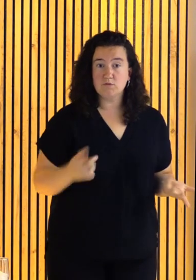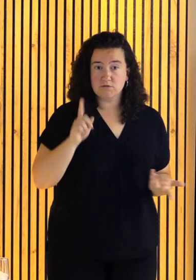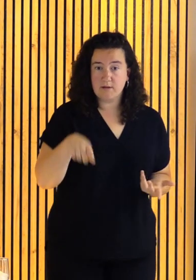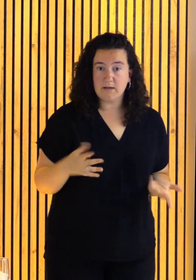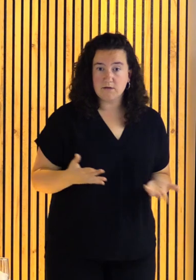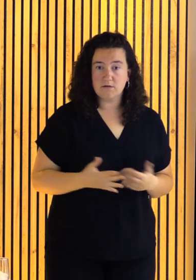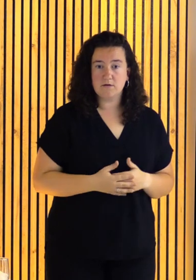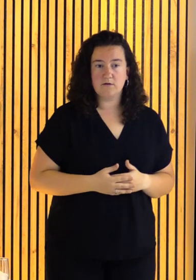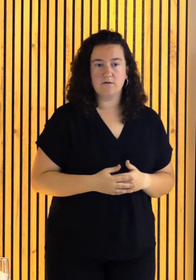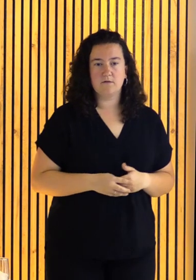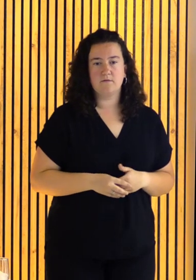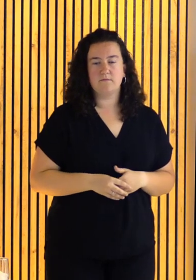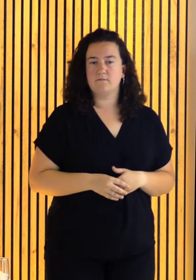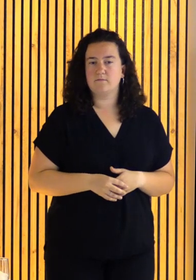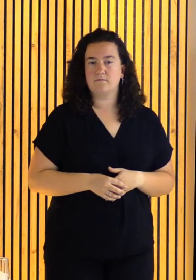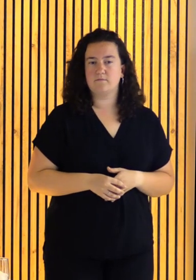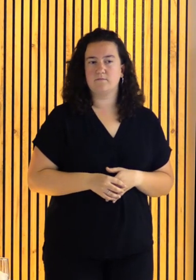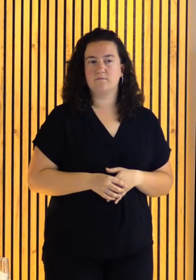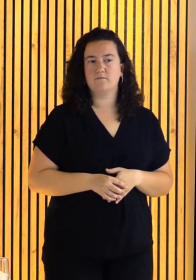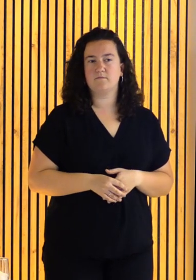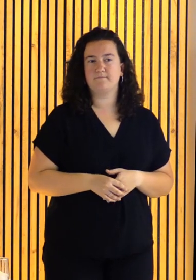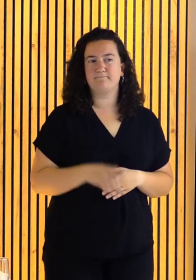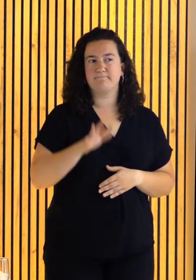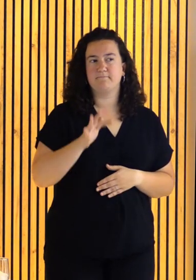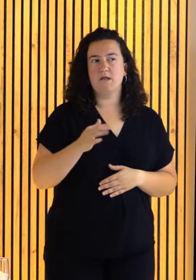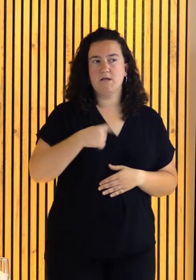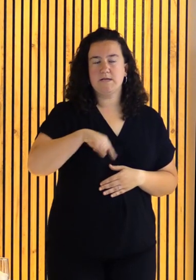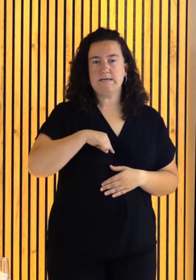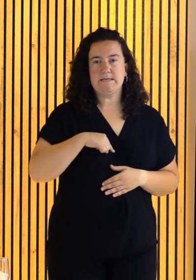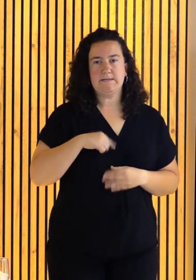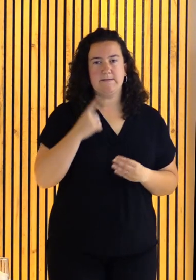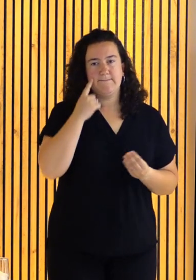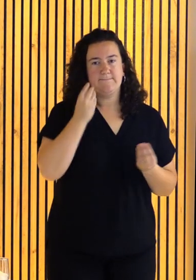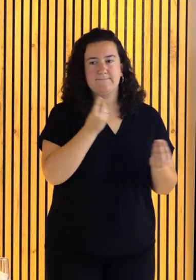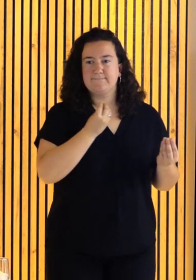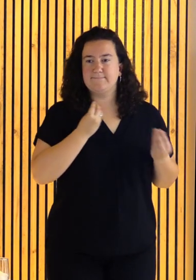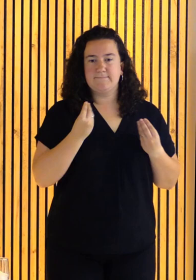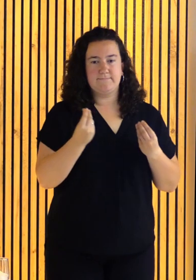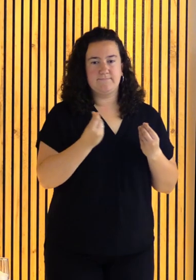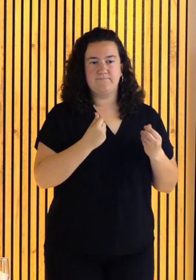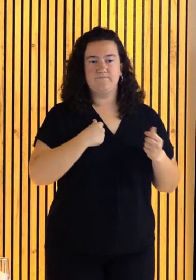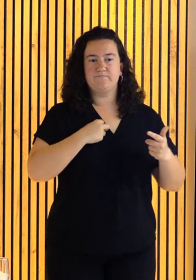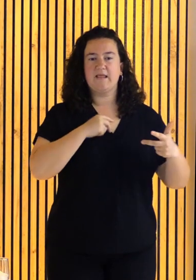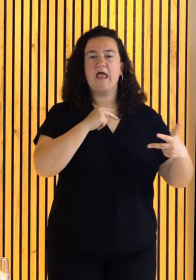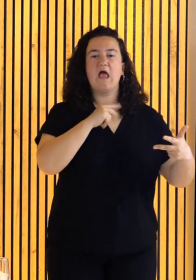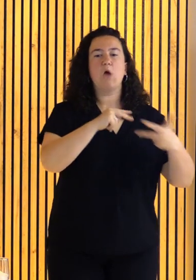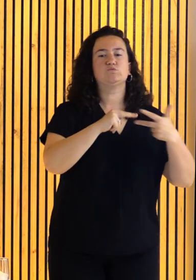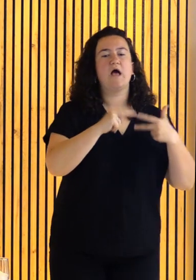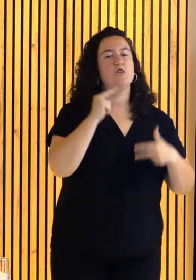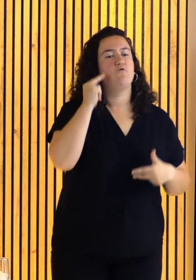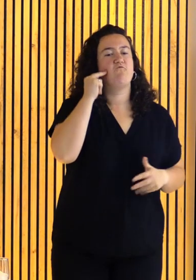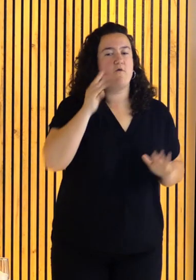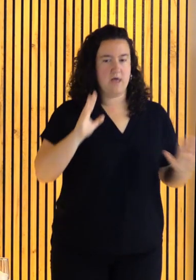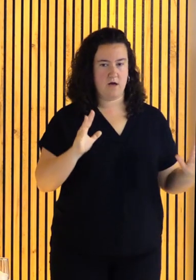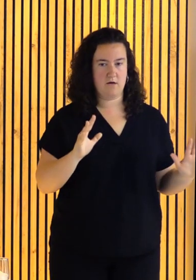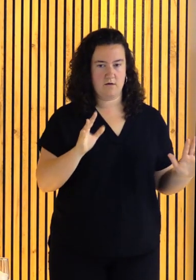guk euskarafobia haundi bat somatzen dugu, azkenean euskalduna izatea